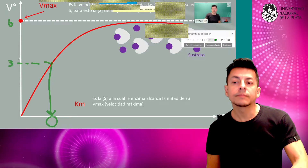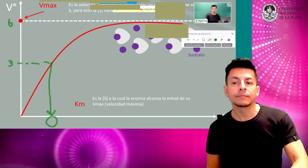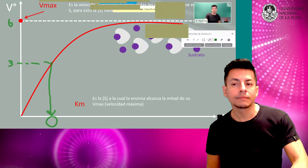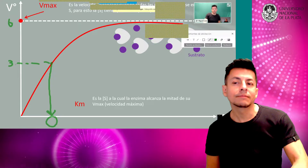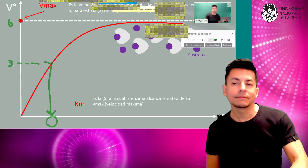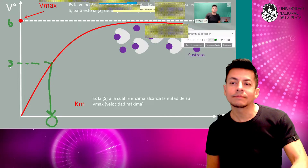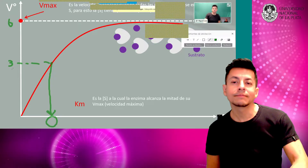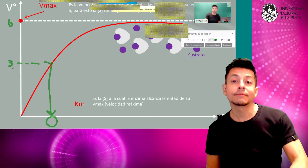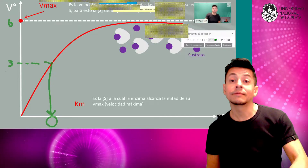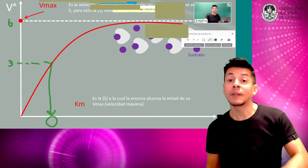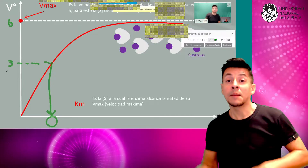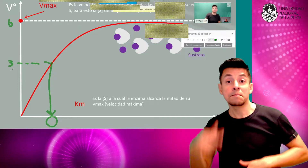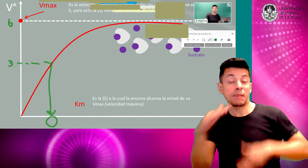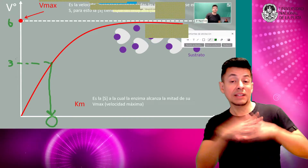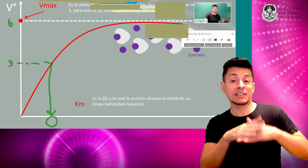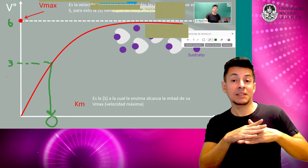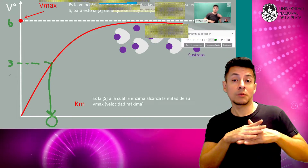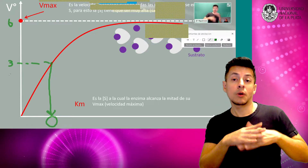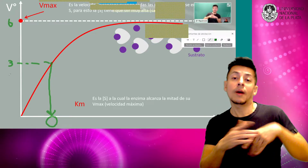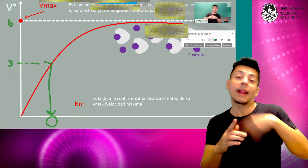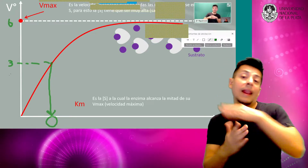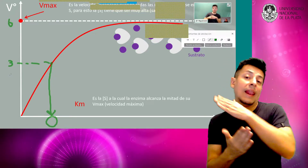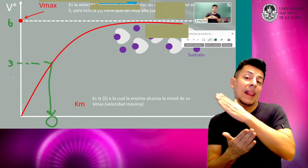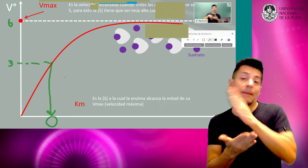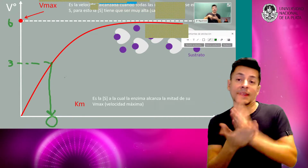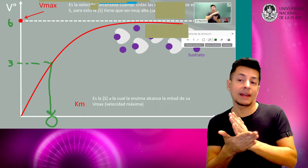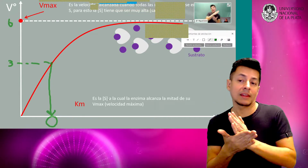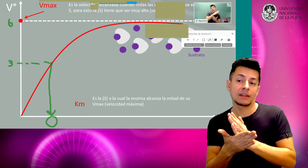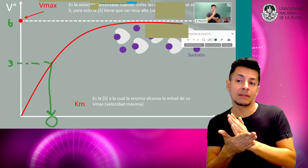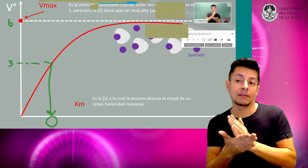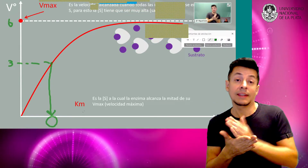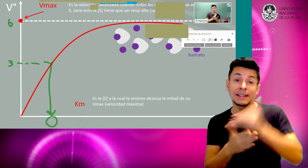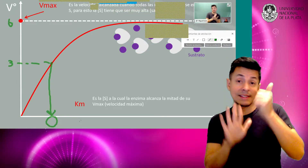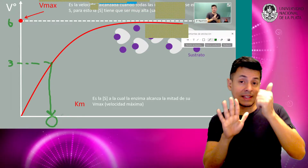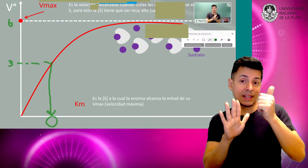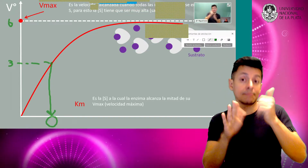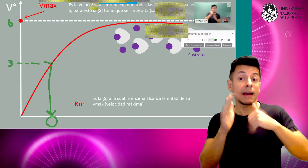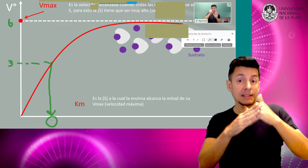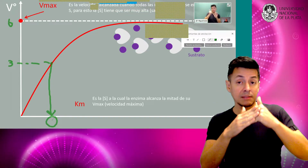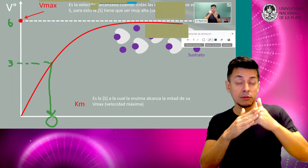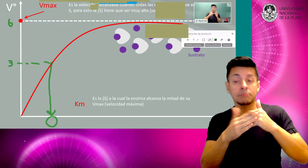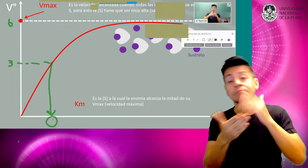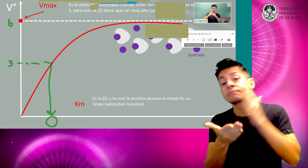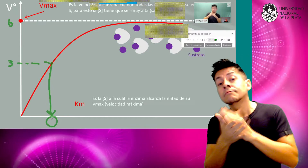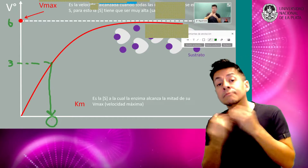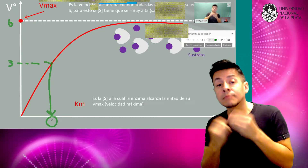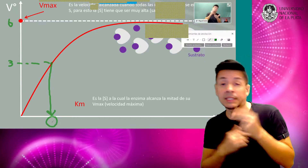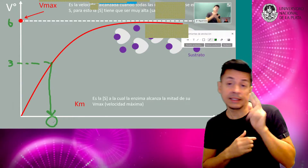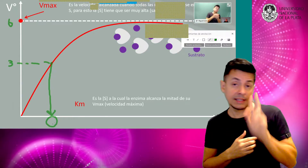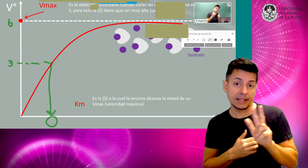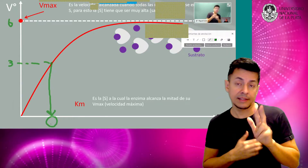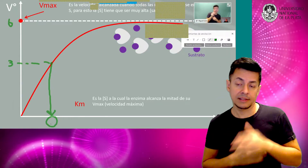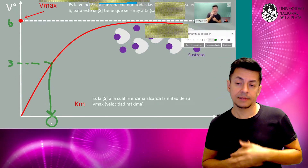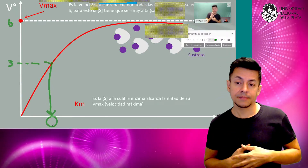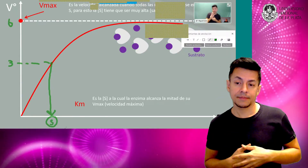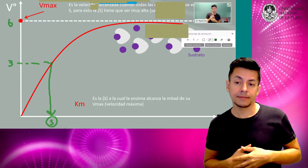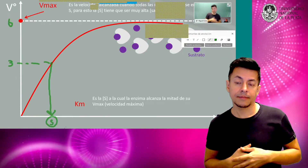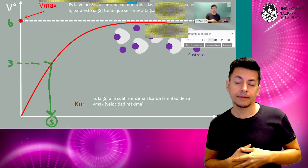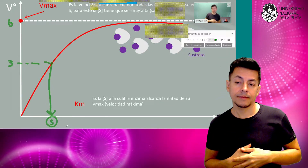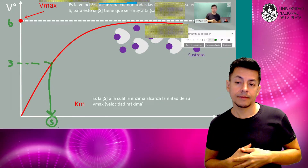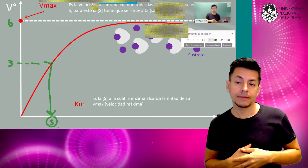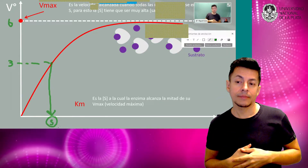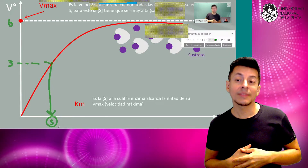máxima, es decir, alcanza una velocidad de 3. ¿Sí? Es una cantidad de sustrato que yo tengo que